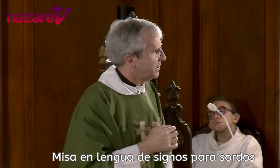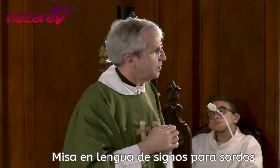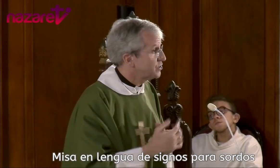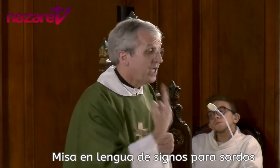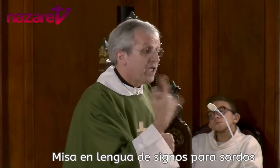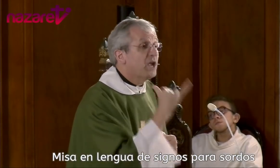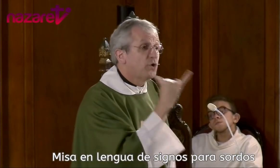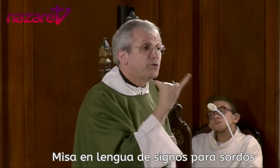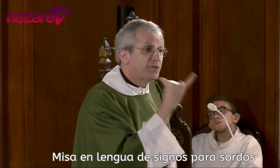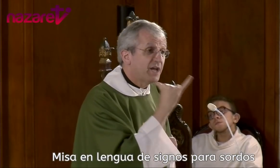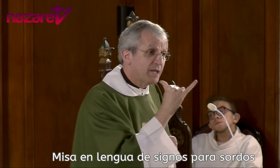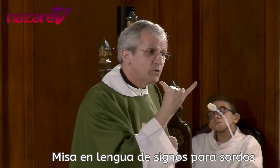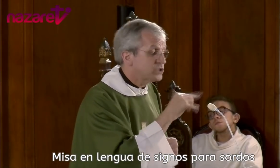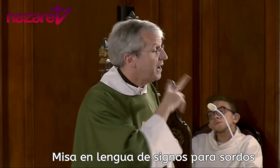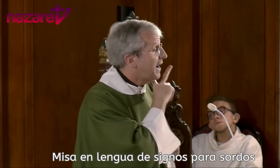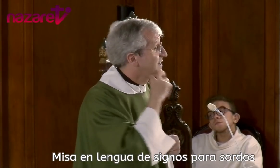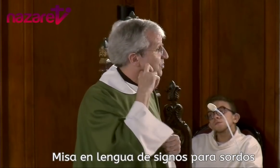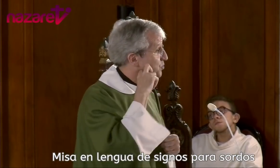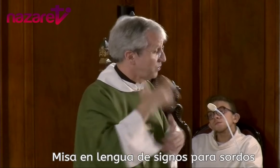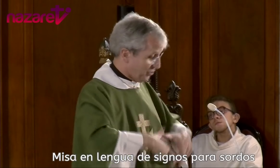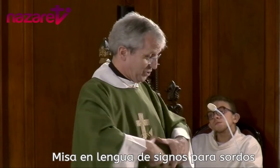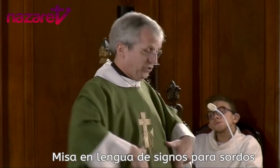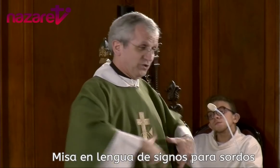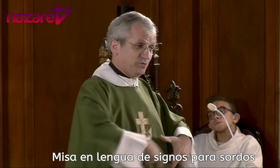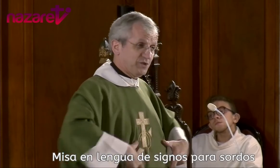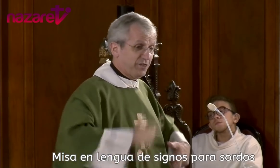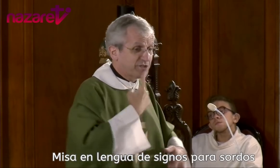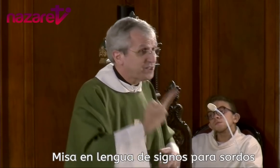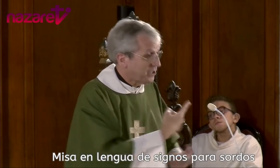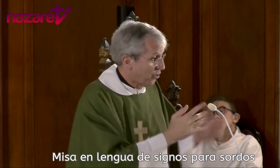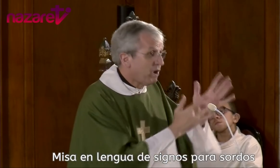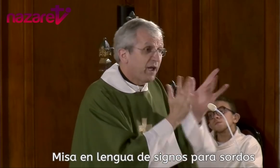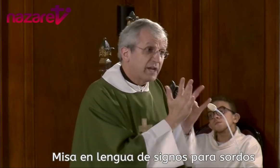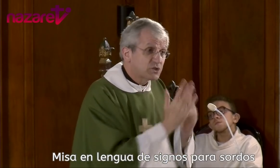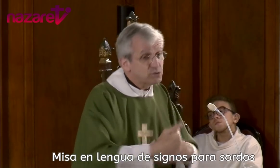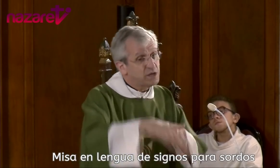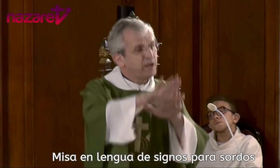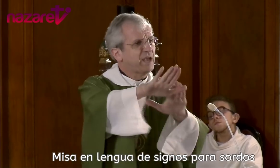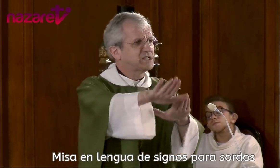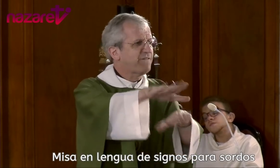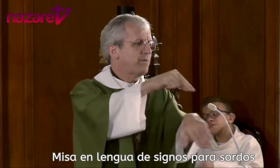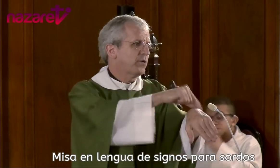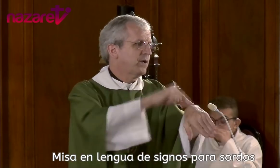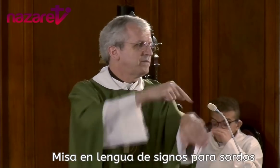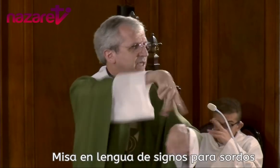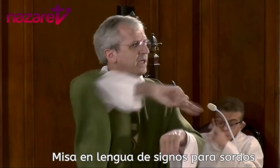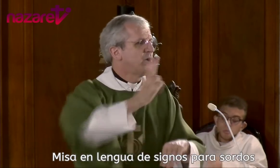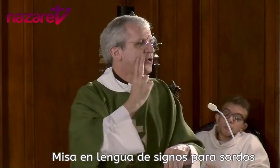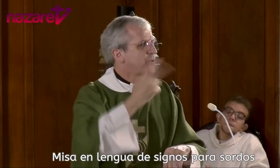ellos. Y lo denunciaremos ante los judíos, los sumos sacerdotes, diciendo, Jesús está a favor de Roma,